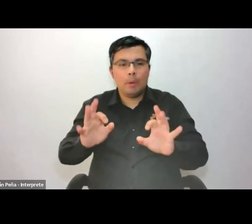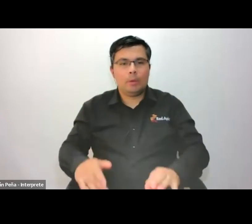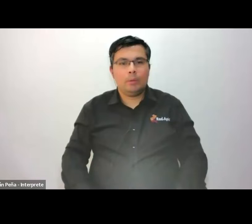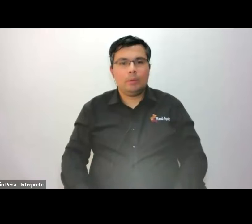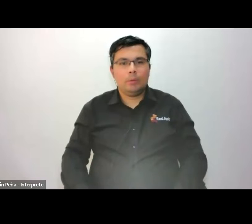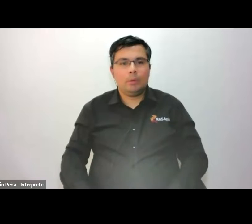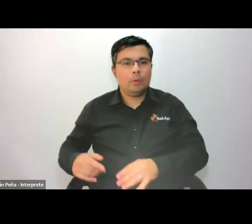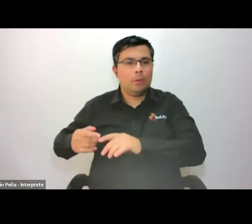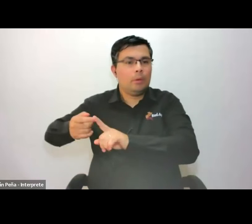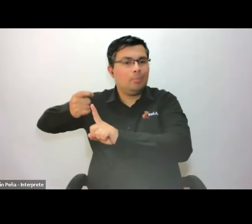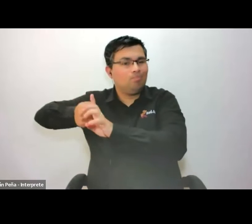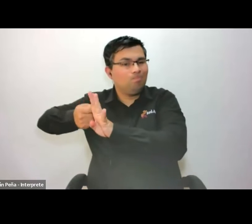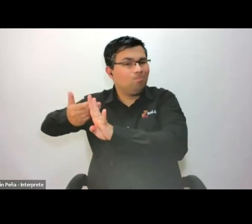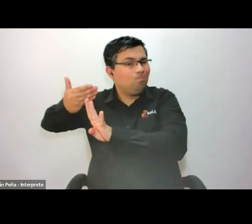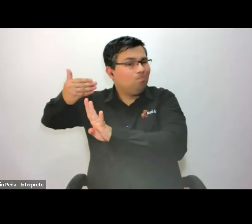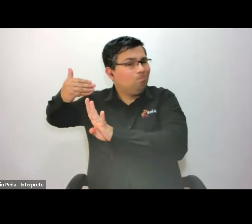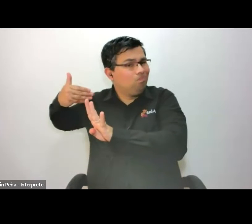no hay cupos